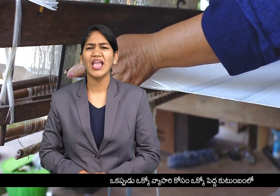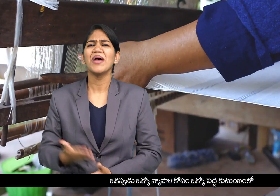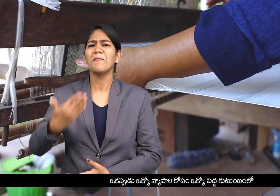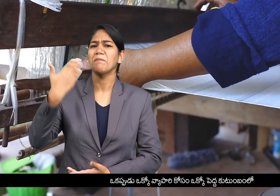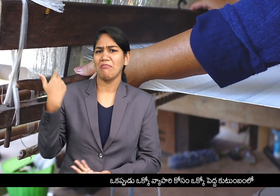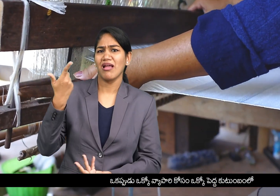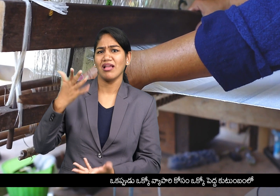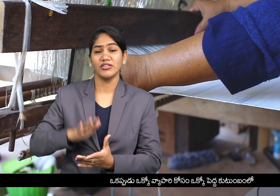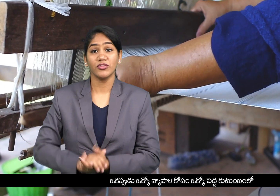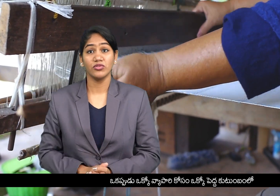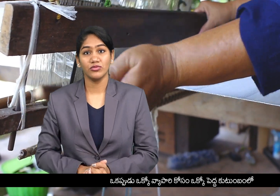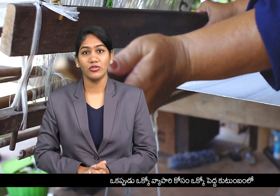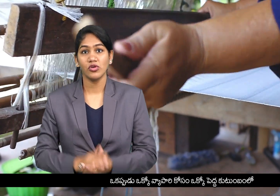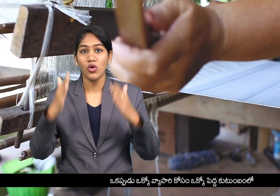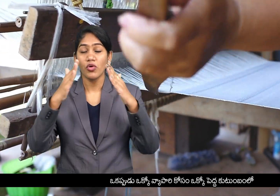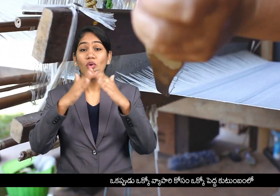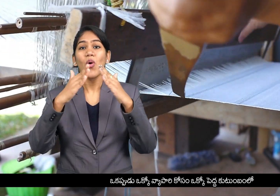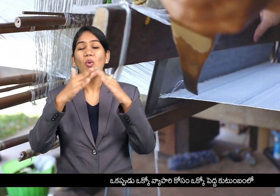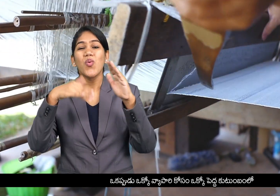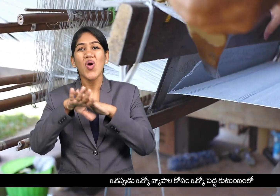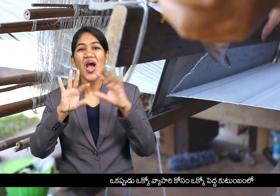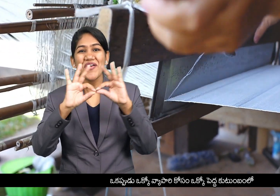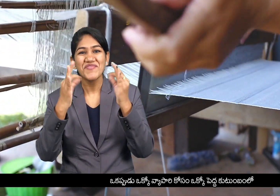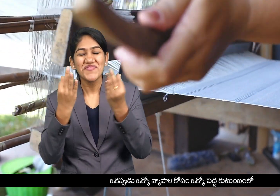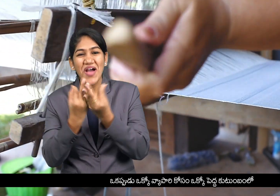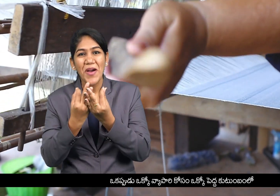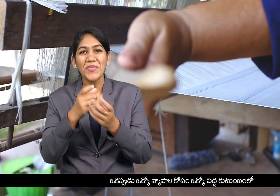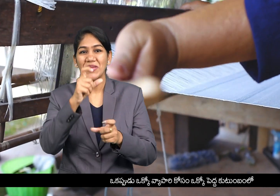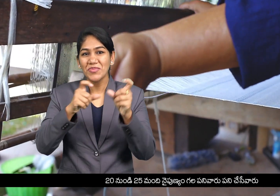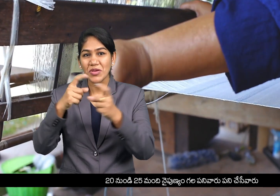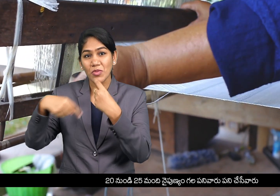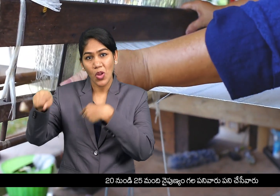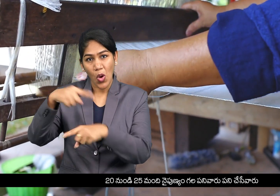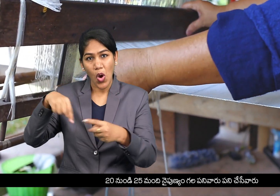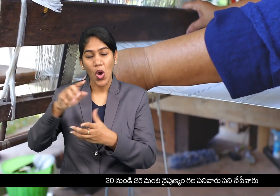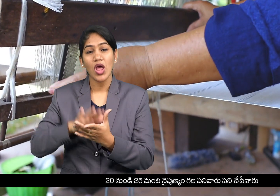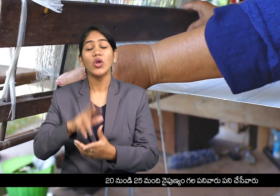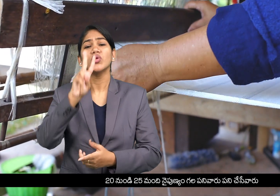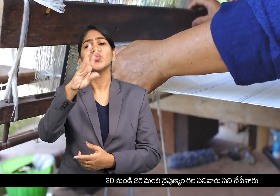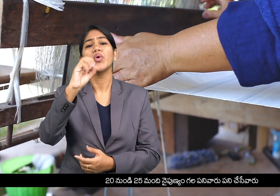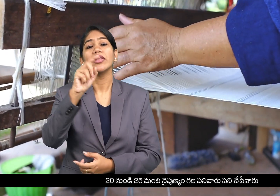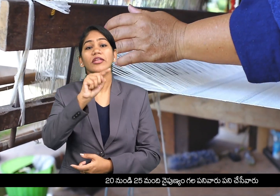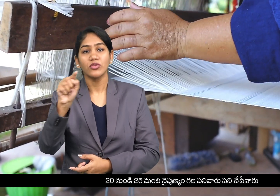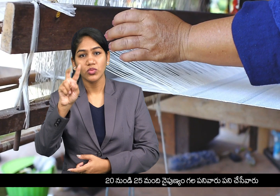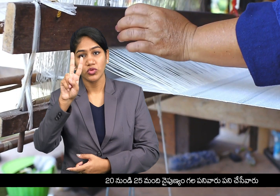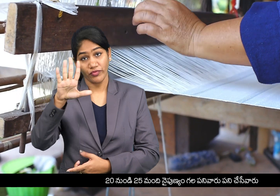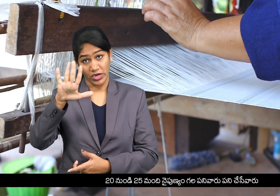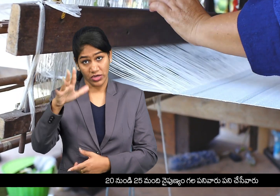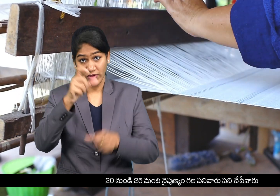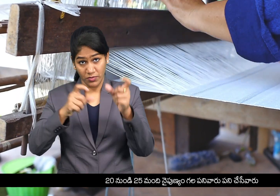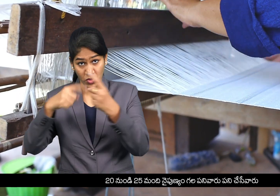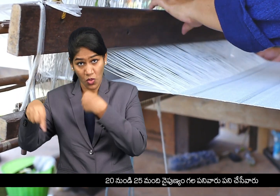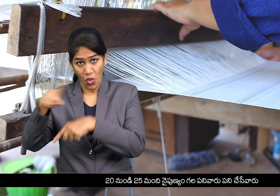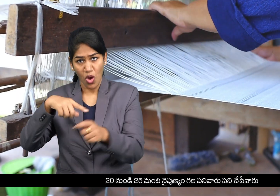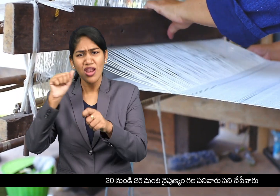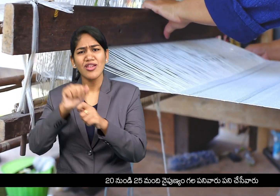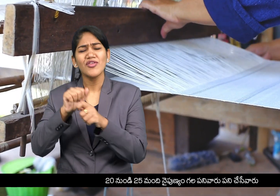ఒకప్పుడు ఒక్కో వ్యాపారి కోసం ఒక్కో పెద్ద కుటుంబంలో 20 నుంచి 25 మంది నైపుణ్యం గల